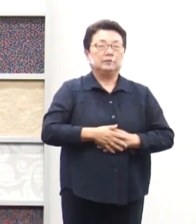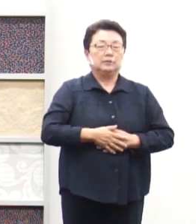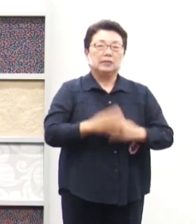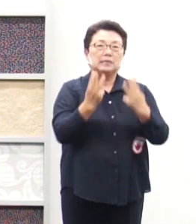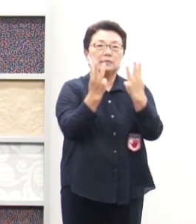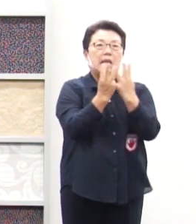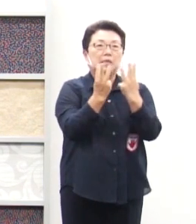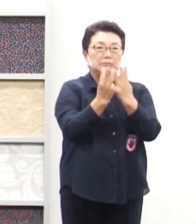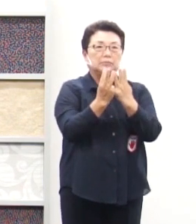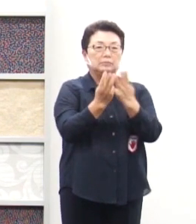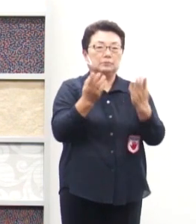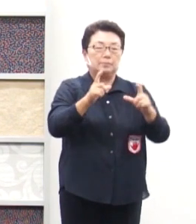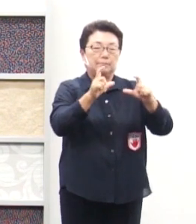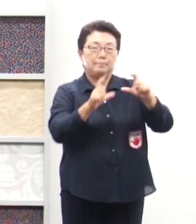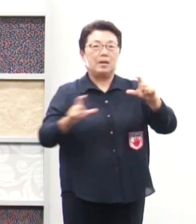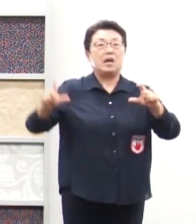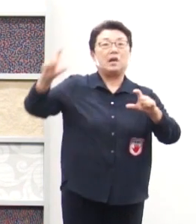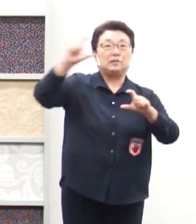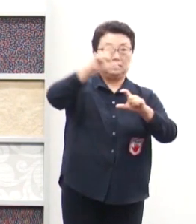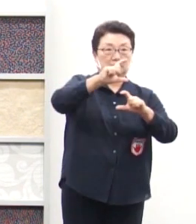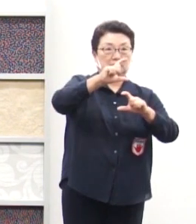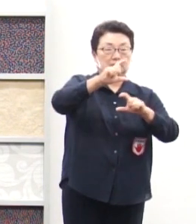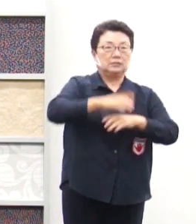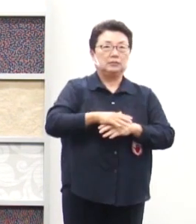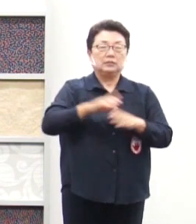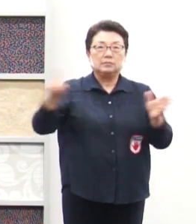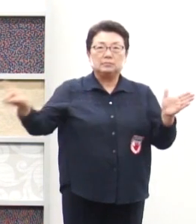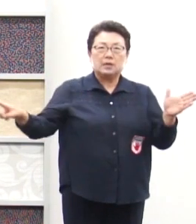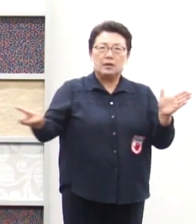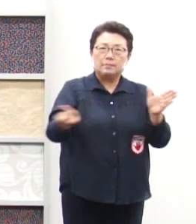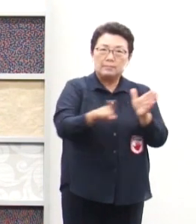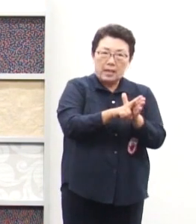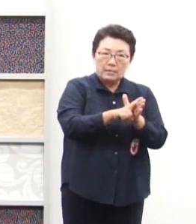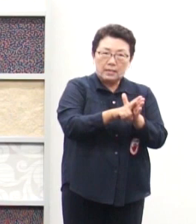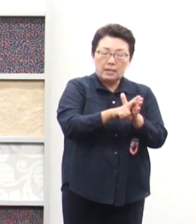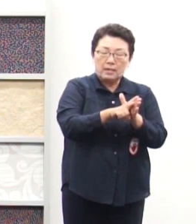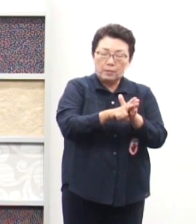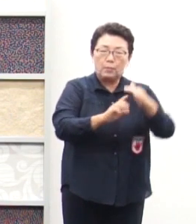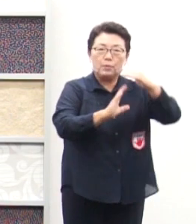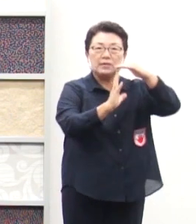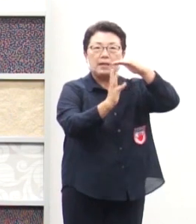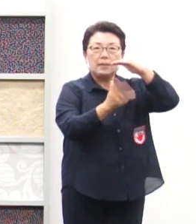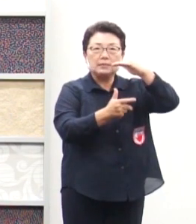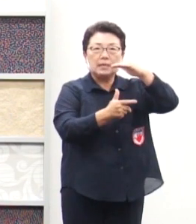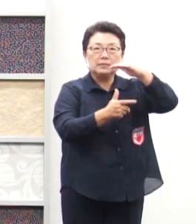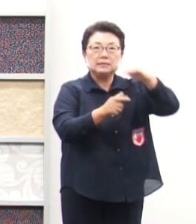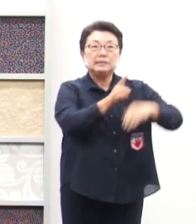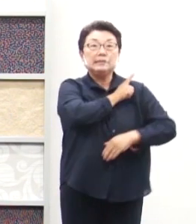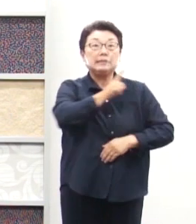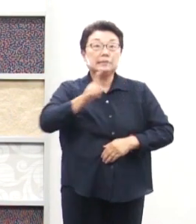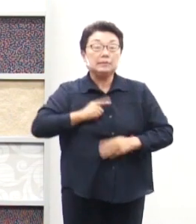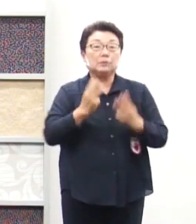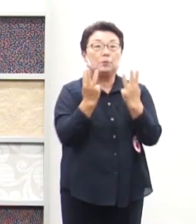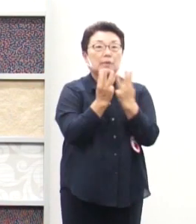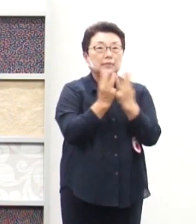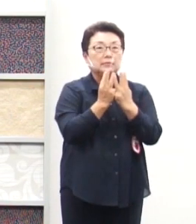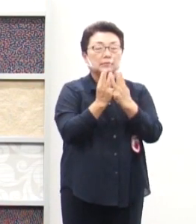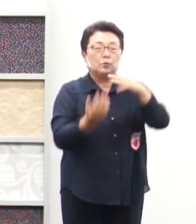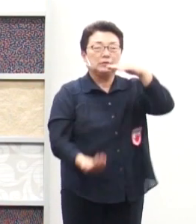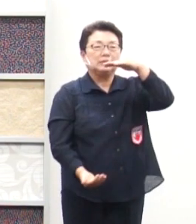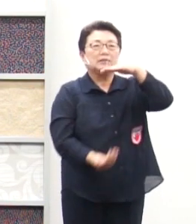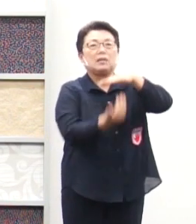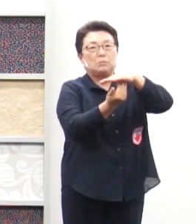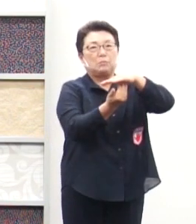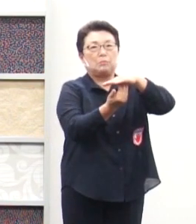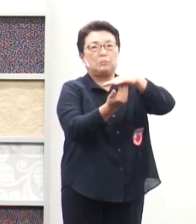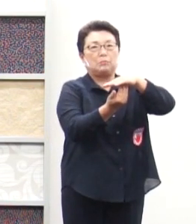数として倍増しておりますし、過去本県としては1日あたり最高の感染者数ということ